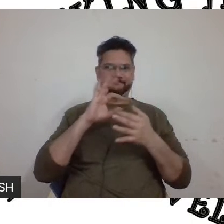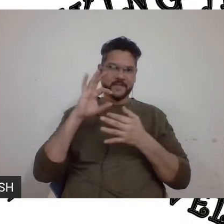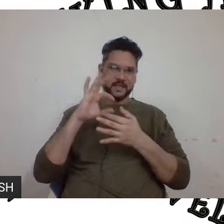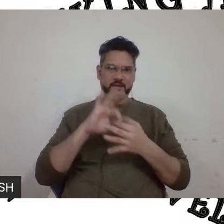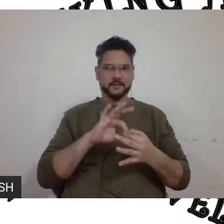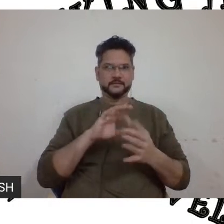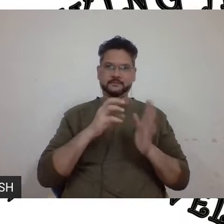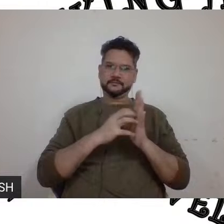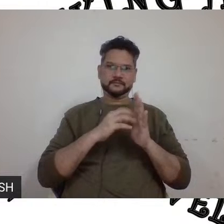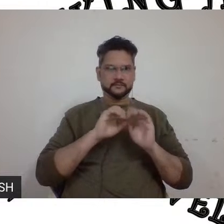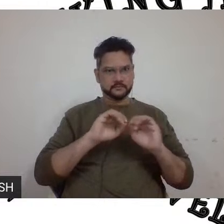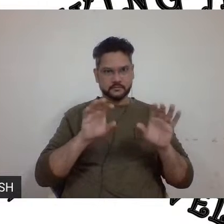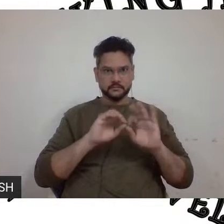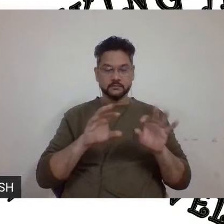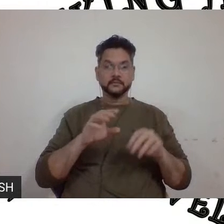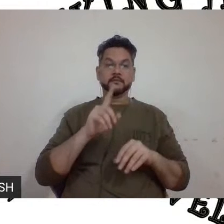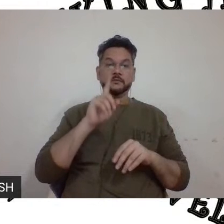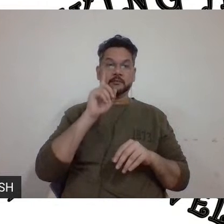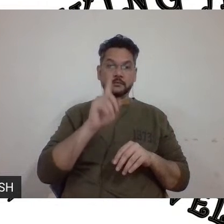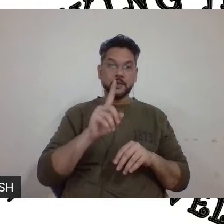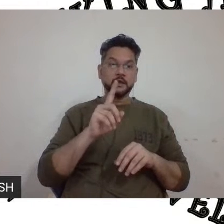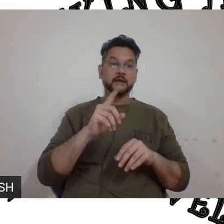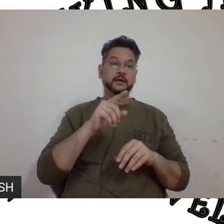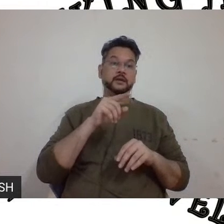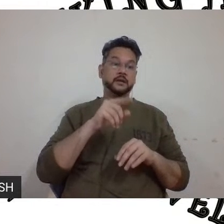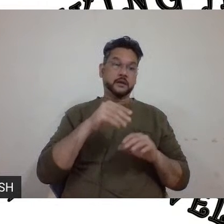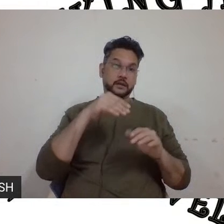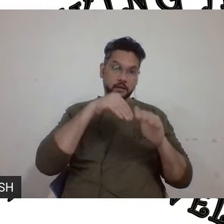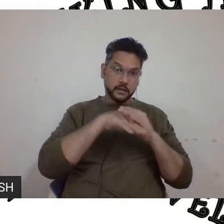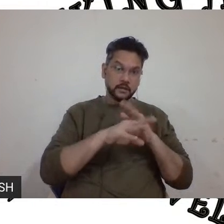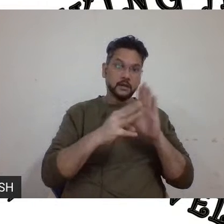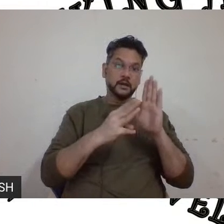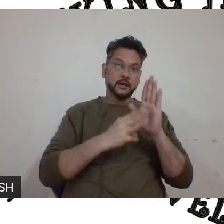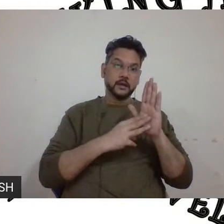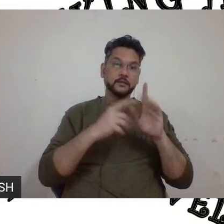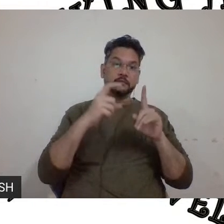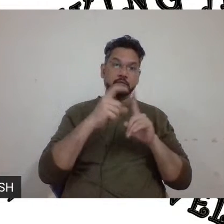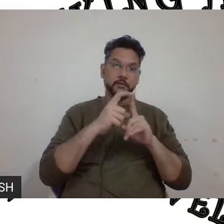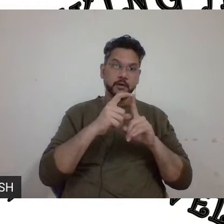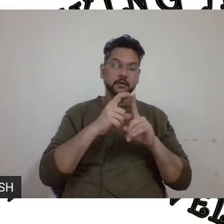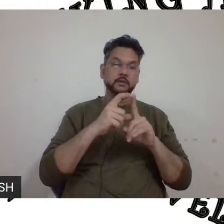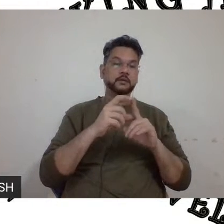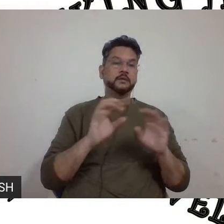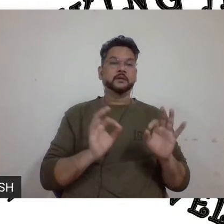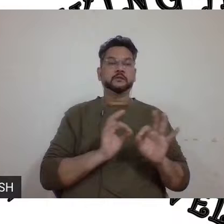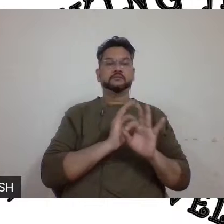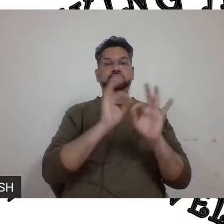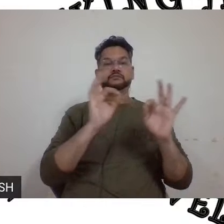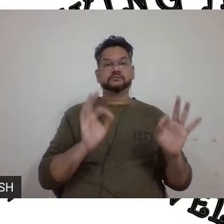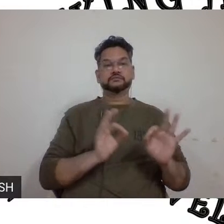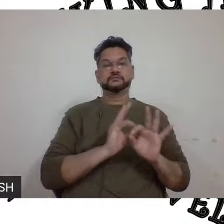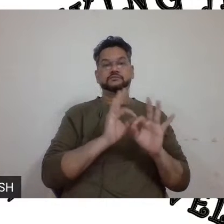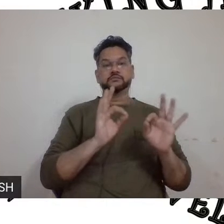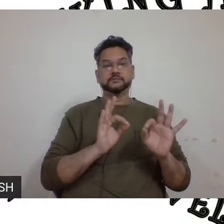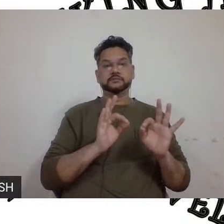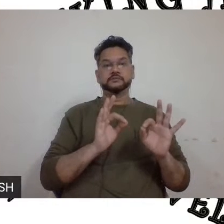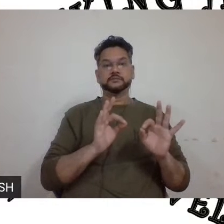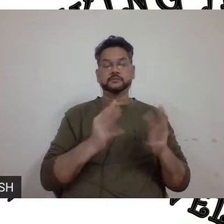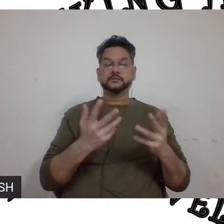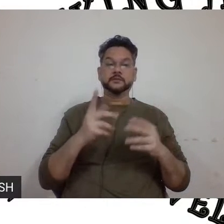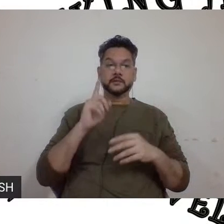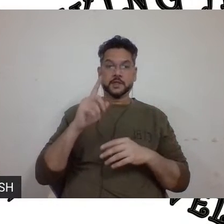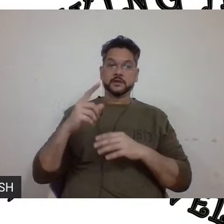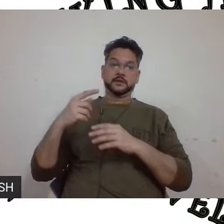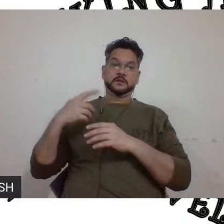एक भी पोस्ट एमडी के लिए फुलफिल ही नहीं की है। रीजन उनके पास बहुत सारे हैं, तर्क उनके पास बहुत सारे हैं, लेकिन एक